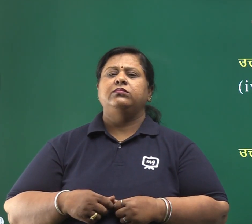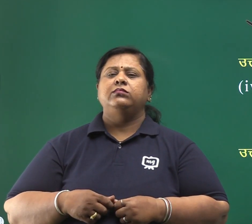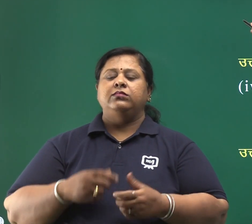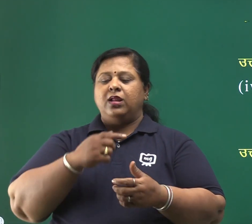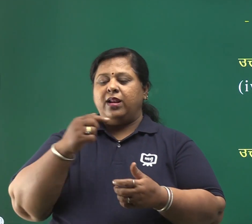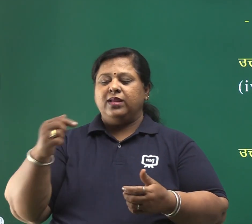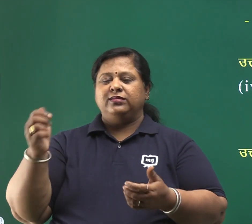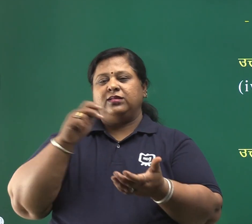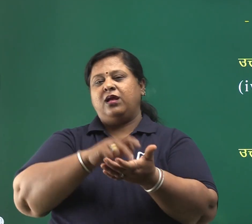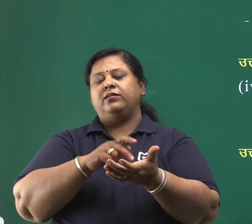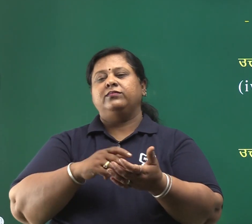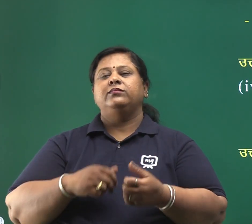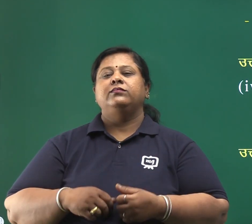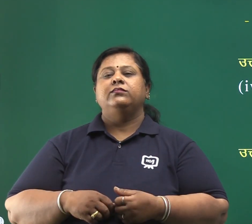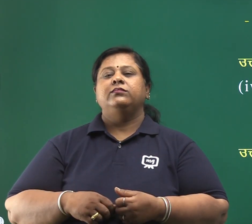रिक्त स्थान